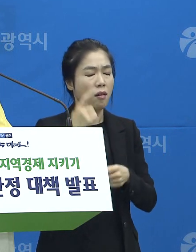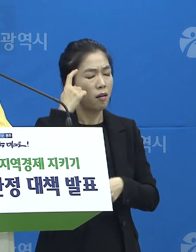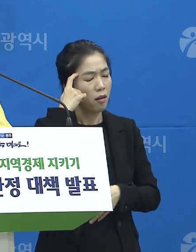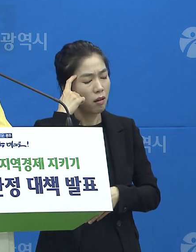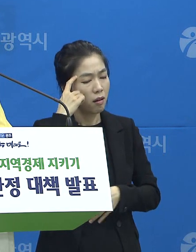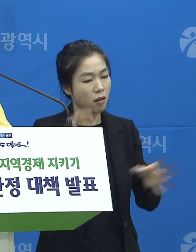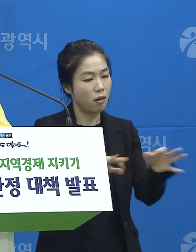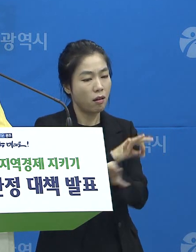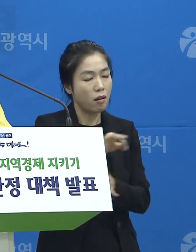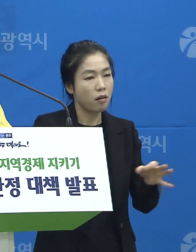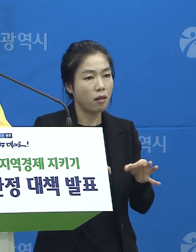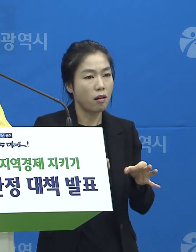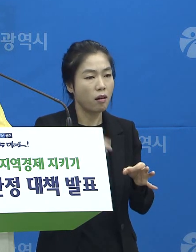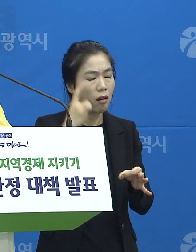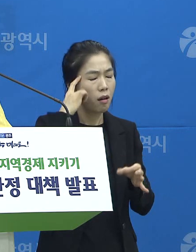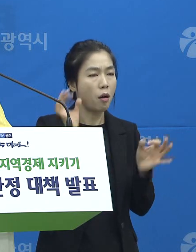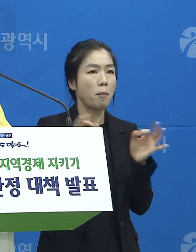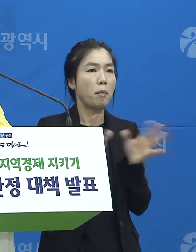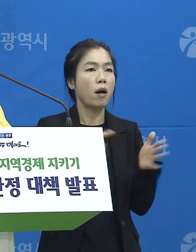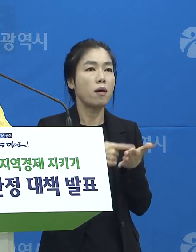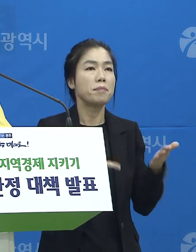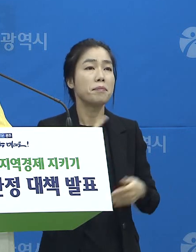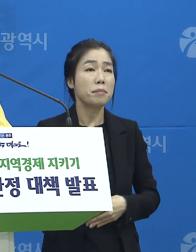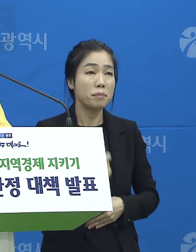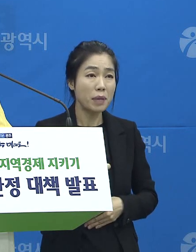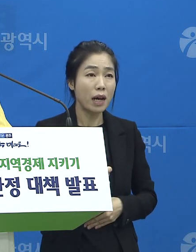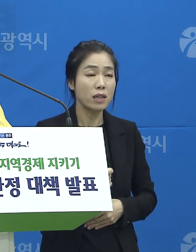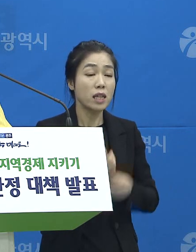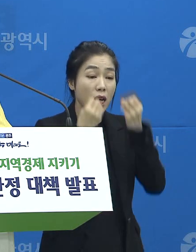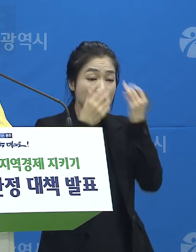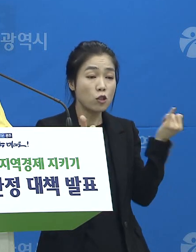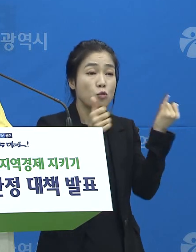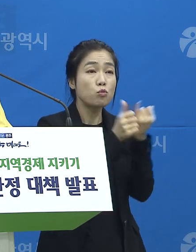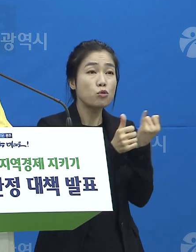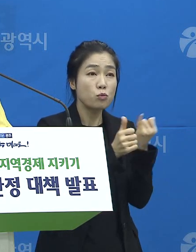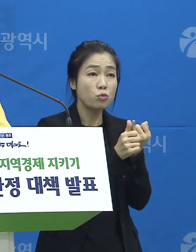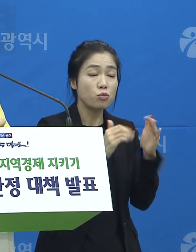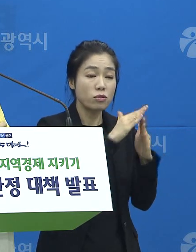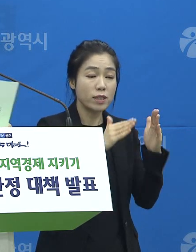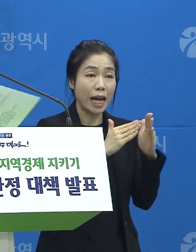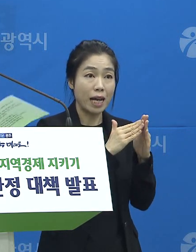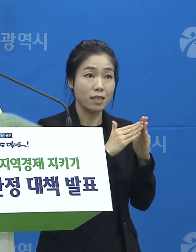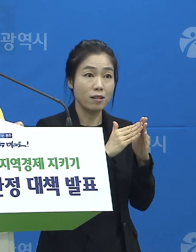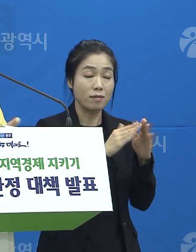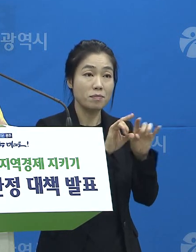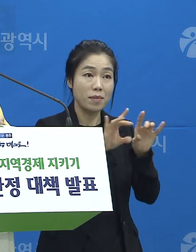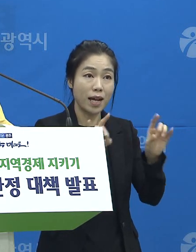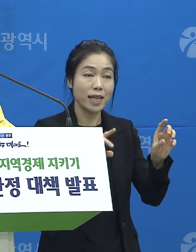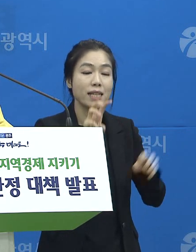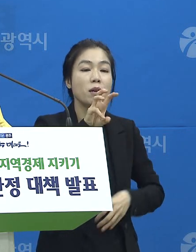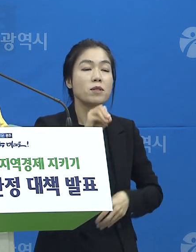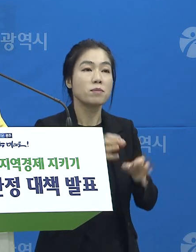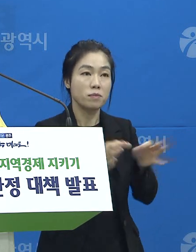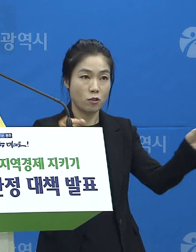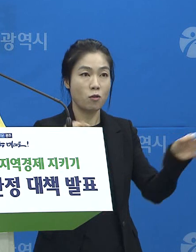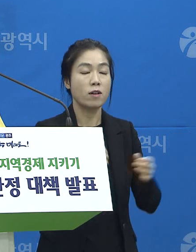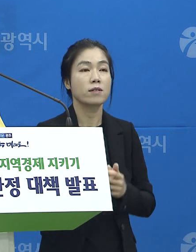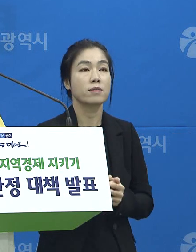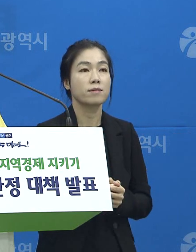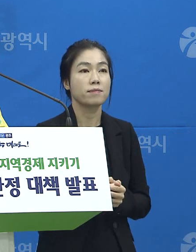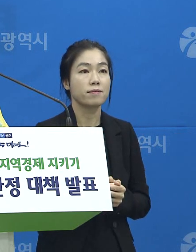정신적, 경제적으로 예상치 못한 피해를 입은 신혼부부 가정에 30만원을 지원하겠습니다.